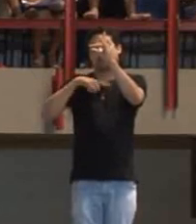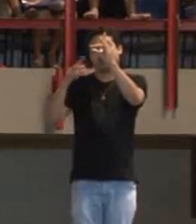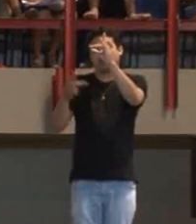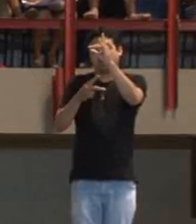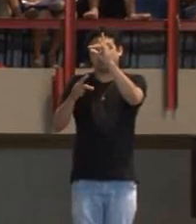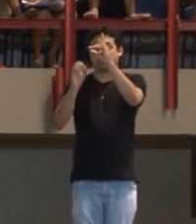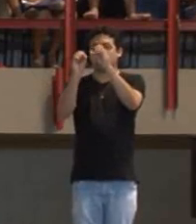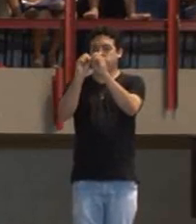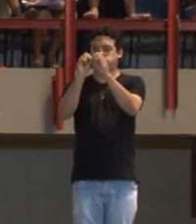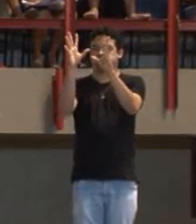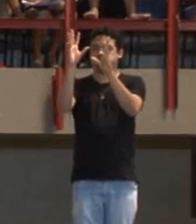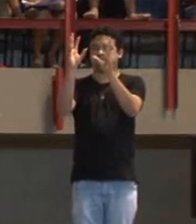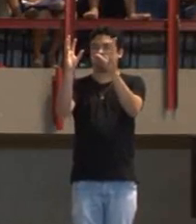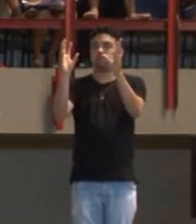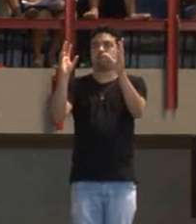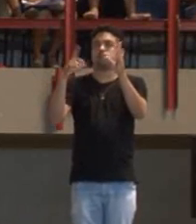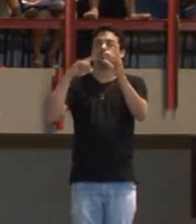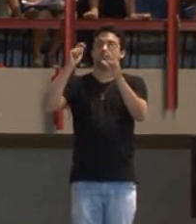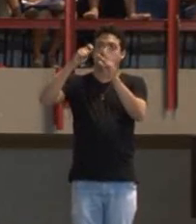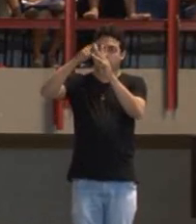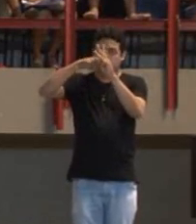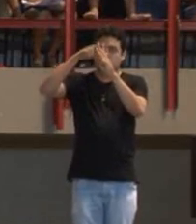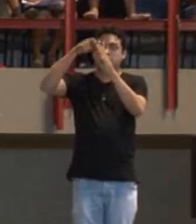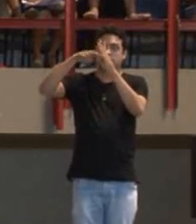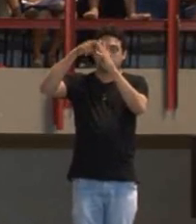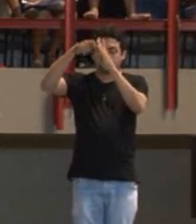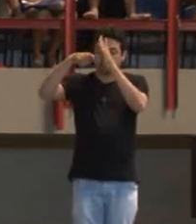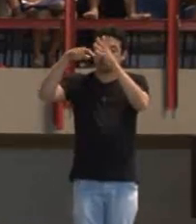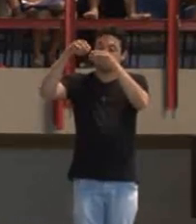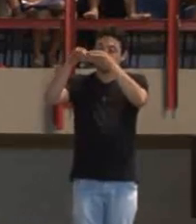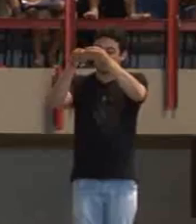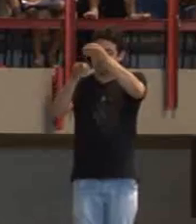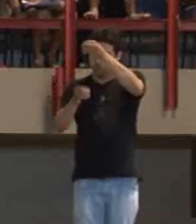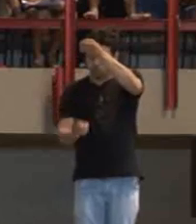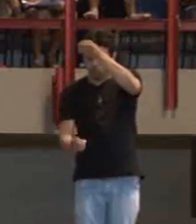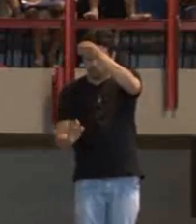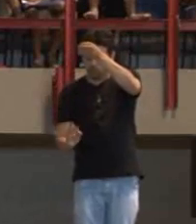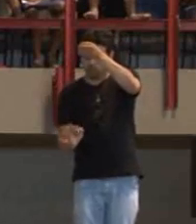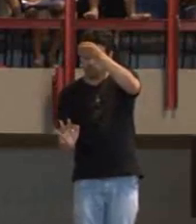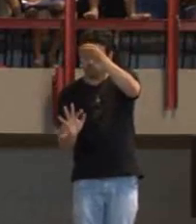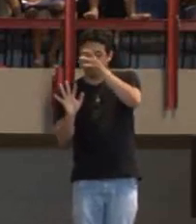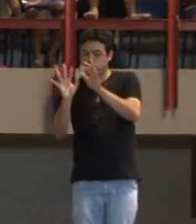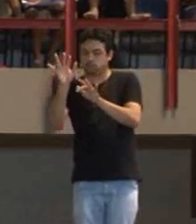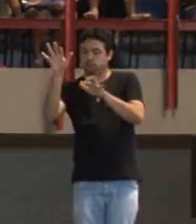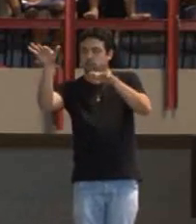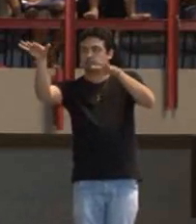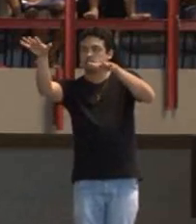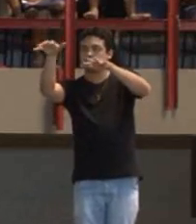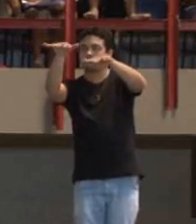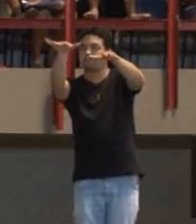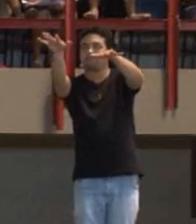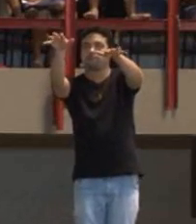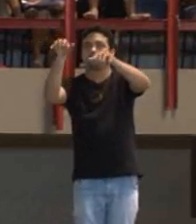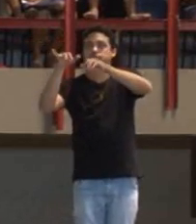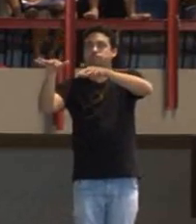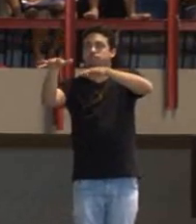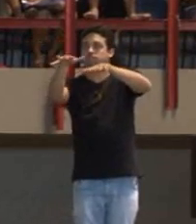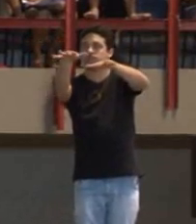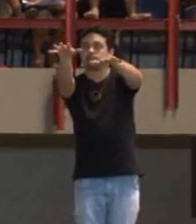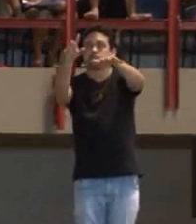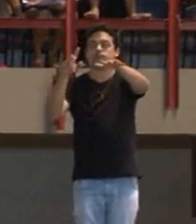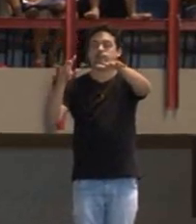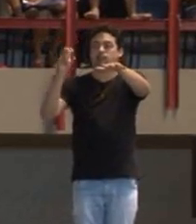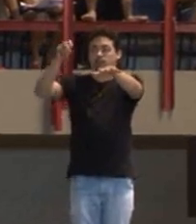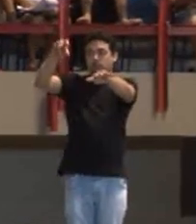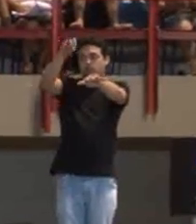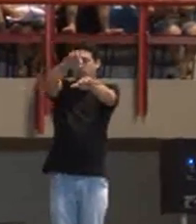Petrobras. E durante vários meses também, esse petróleo ele se espalha, né, no ambiente marinho, principalmente, e